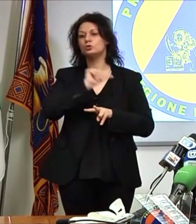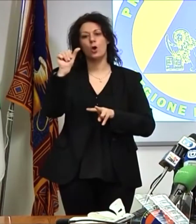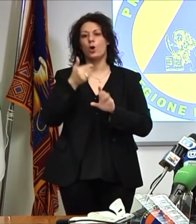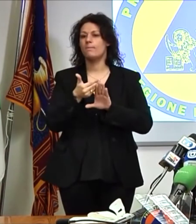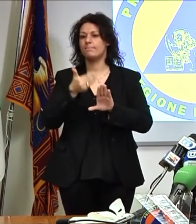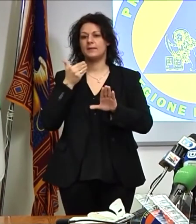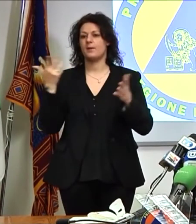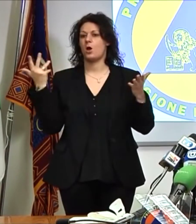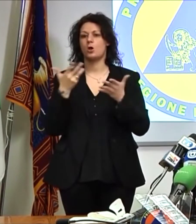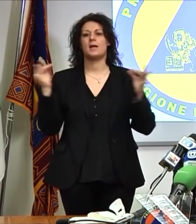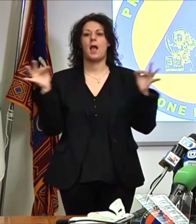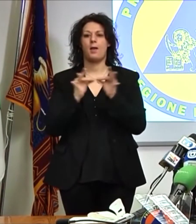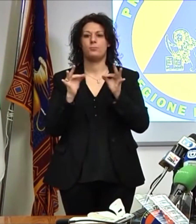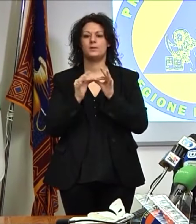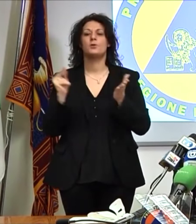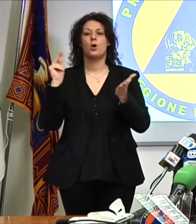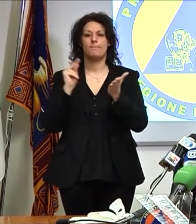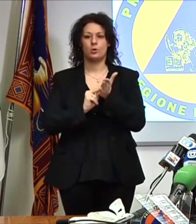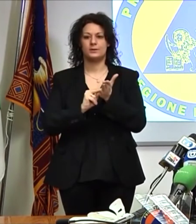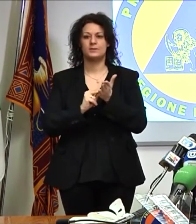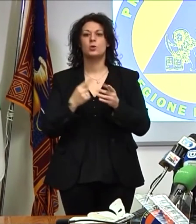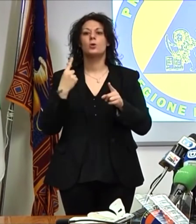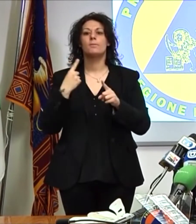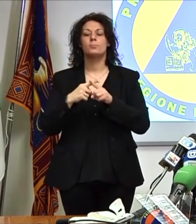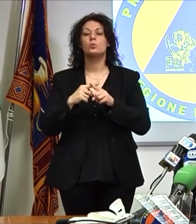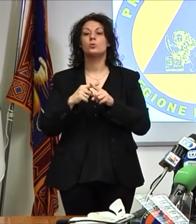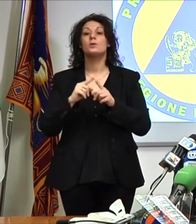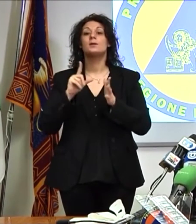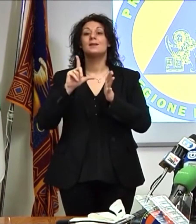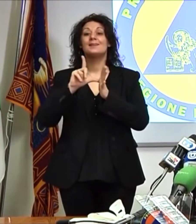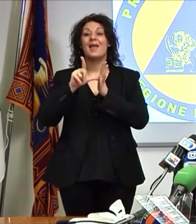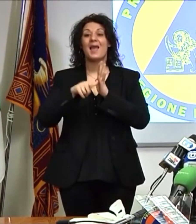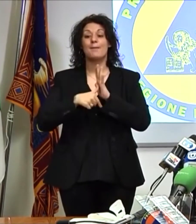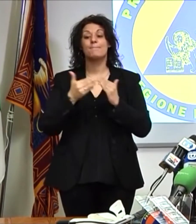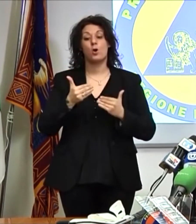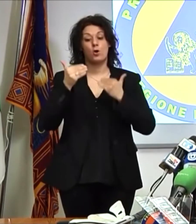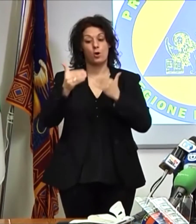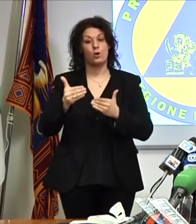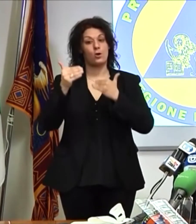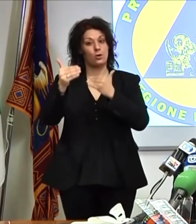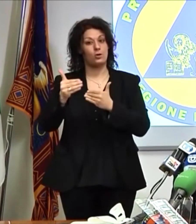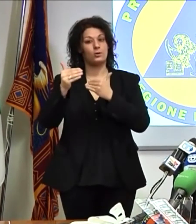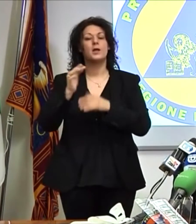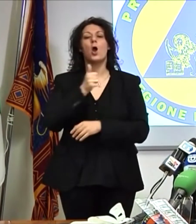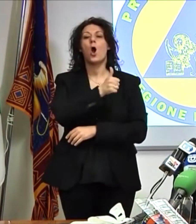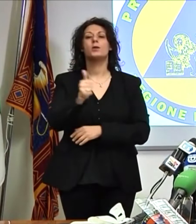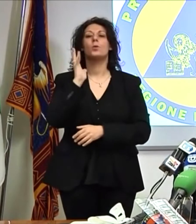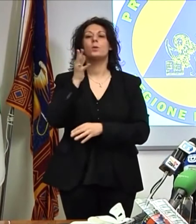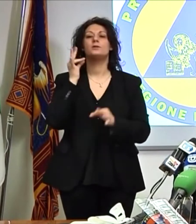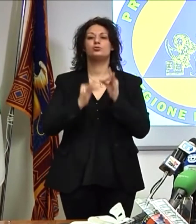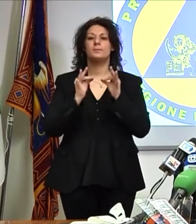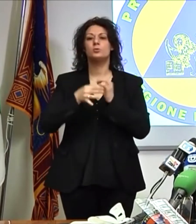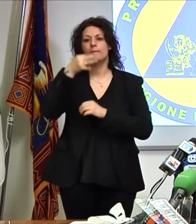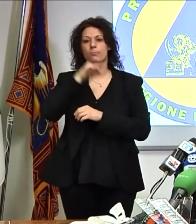su prenotazione, dilazionate, quindi ogni 15 giorni, ogni 15 minuti, con la possibilità che le persone